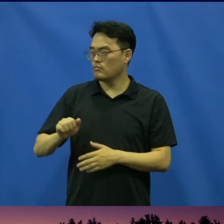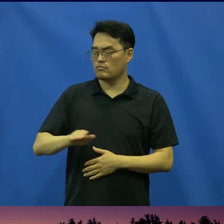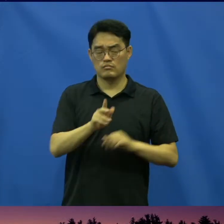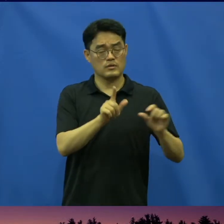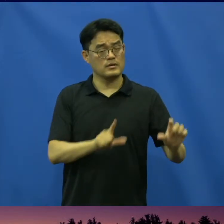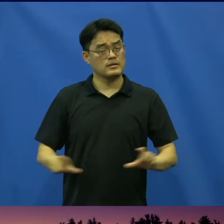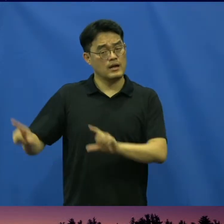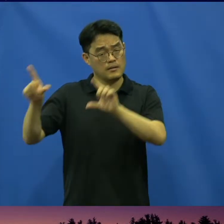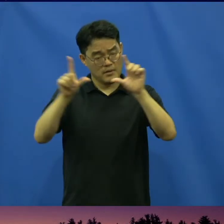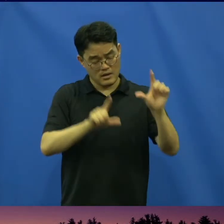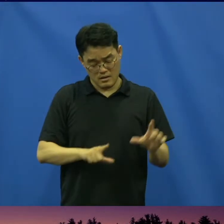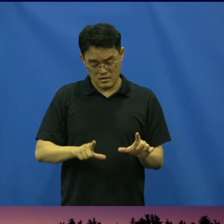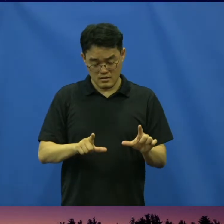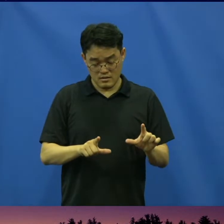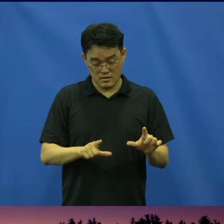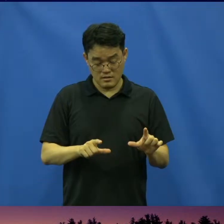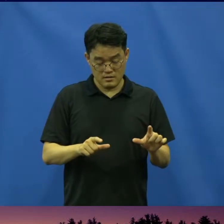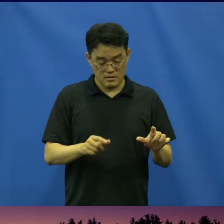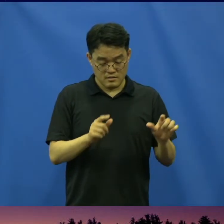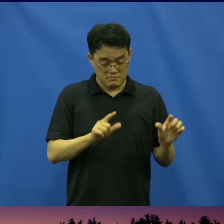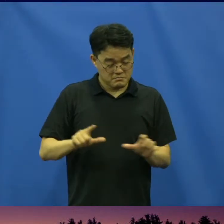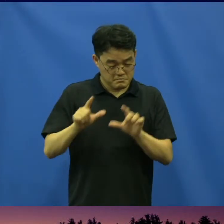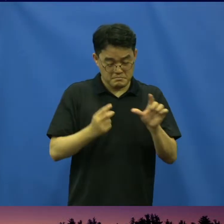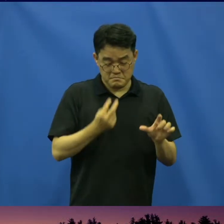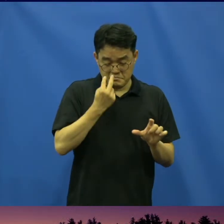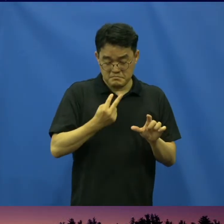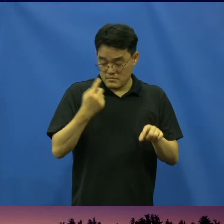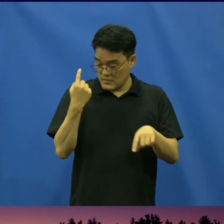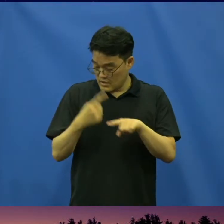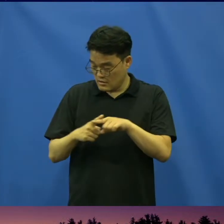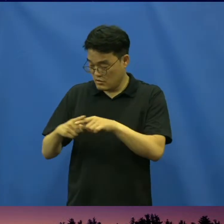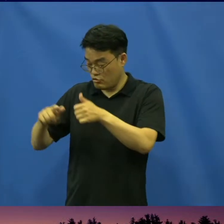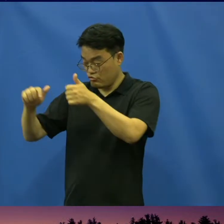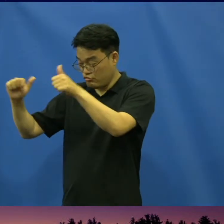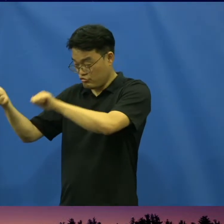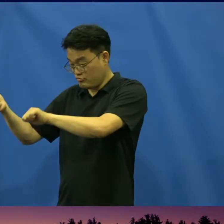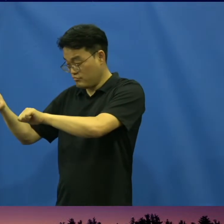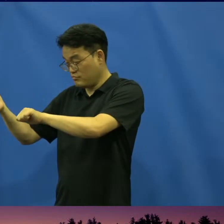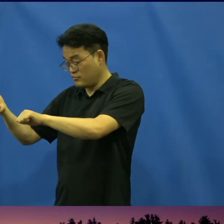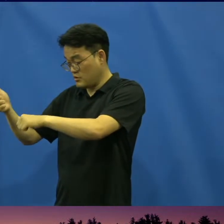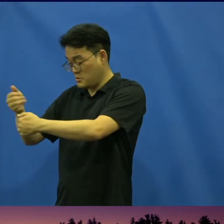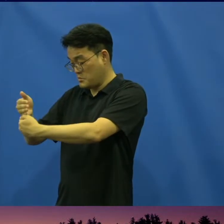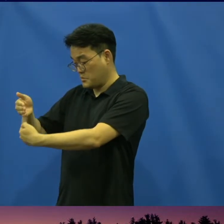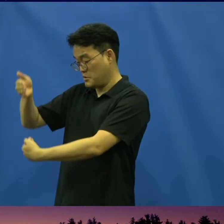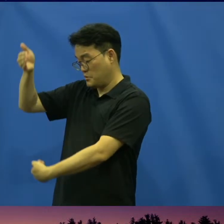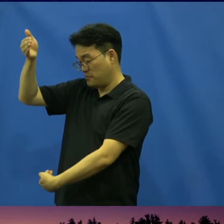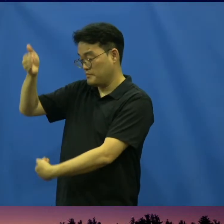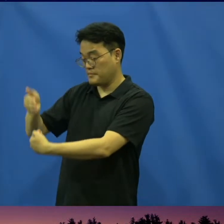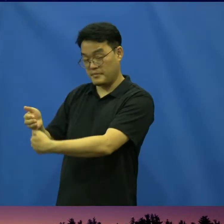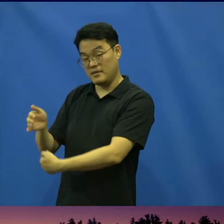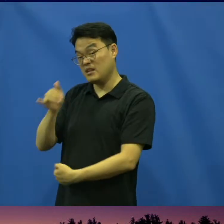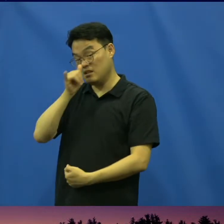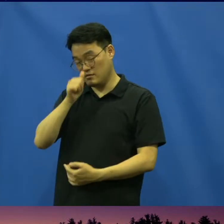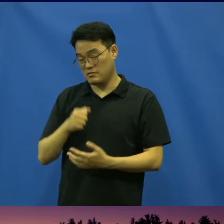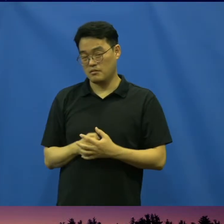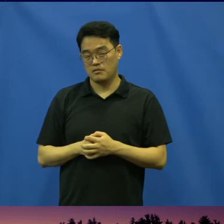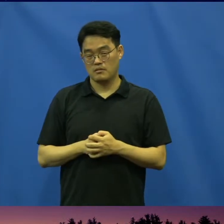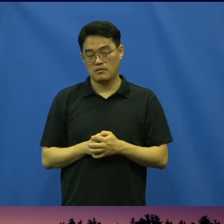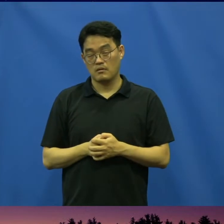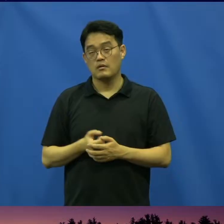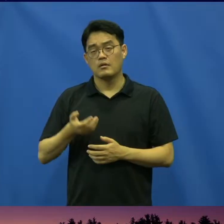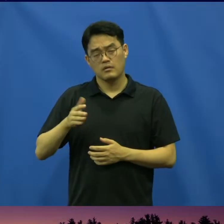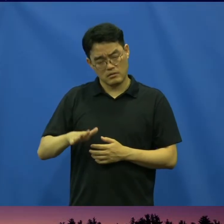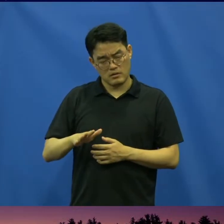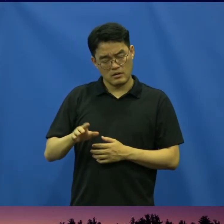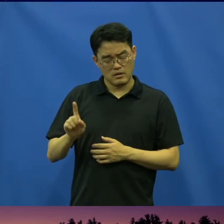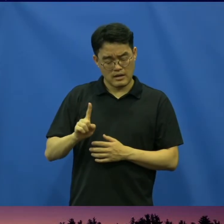근데 인간은 인간의 유한성을 인정하지 않으려고 하고 저항하려고 하는 거죠. 그건 뭐예요? 하나님의 자리에 앉으려고. 인간이